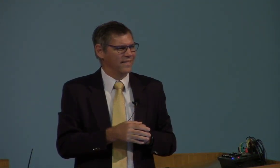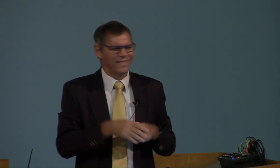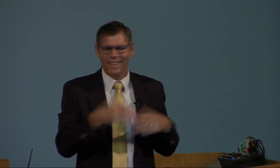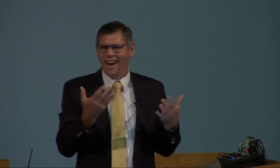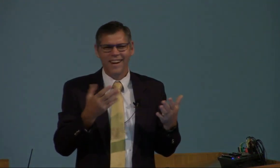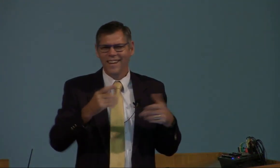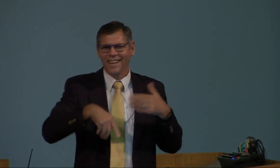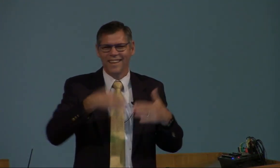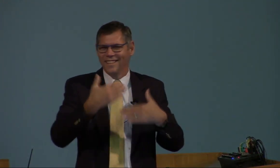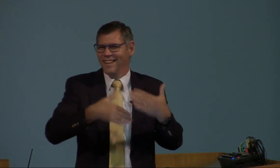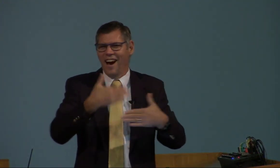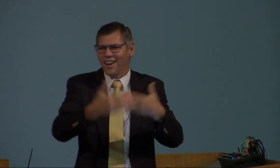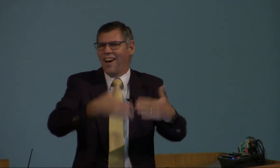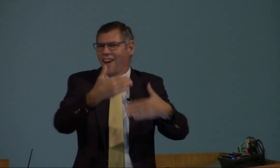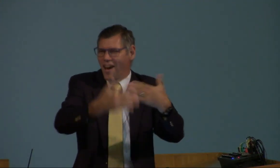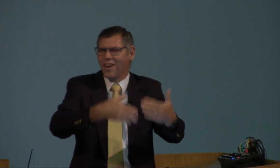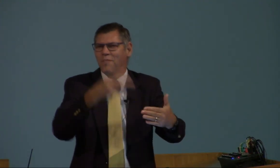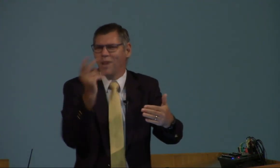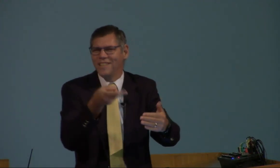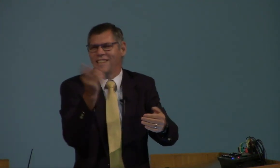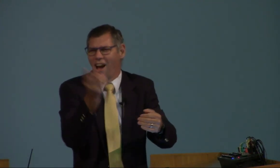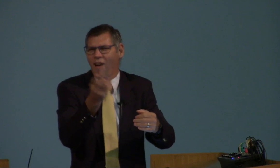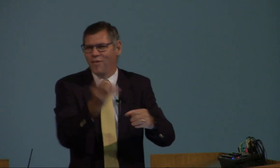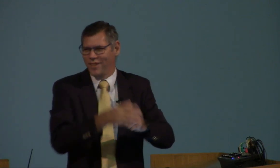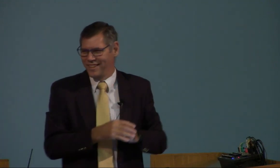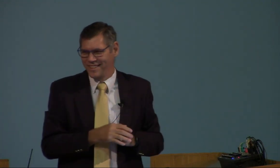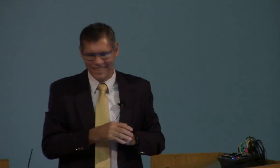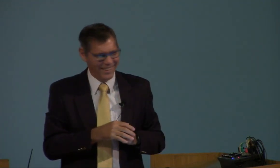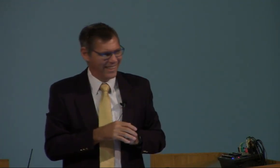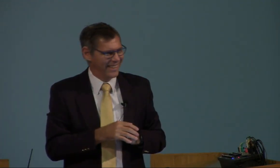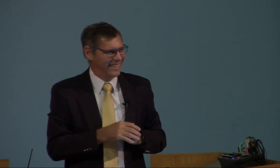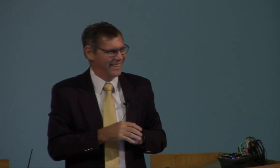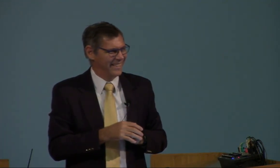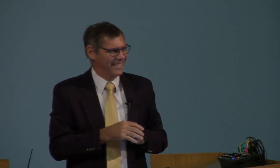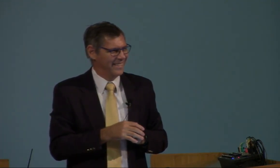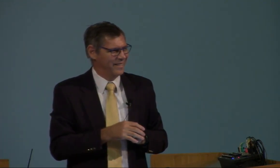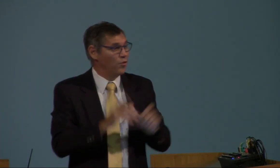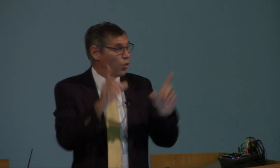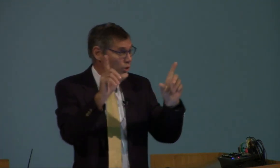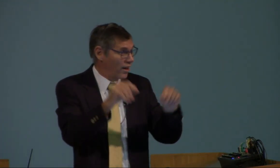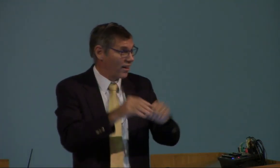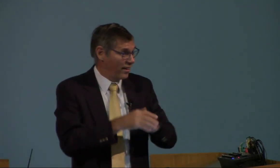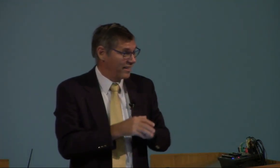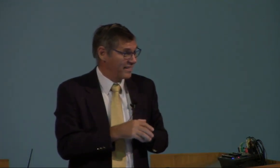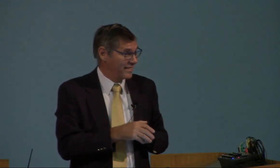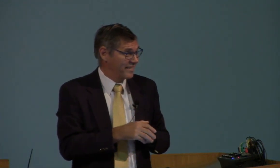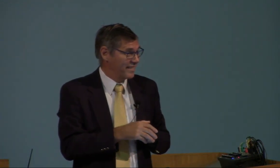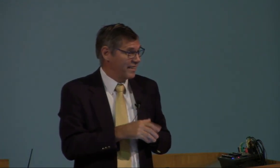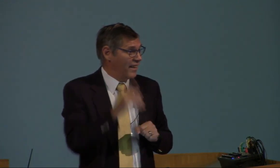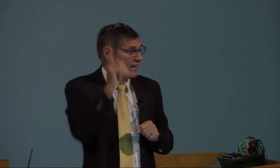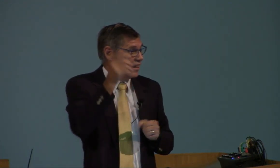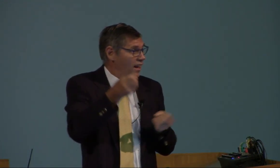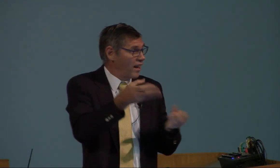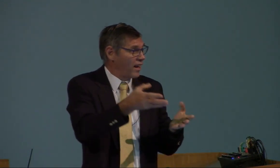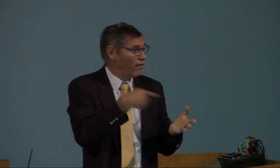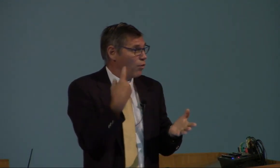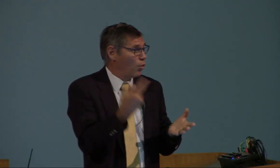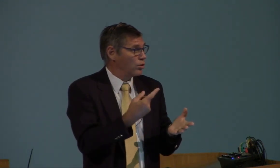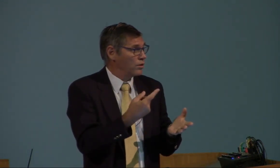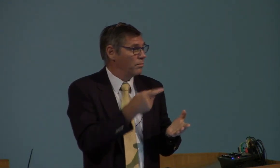Kan nie aangaan maar dieselfde. Hoe wonderlik. En die Here gee vir ons mense